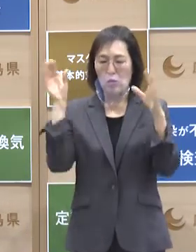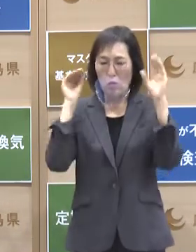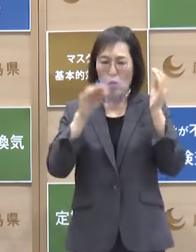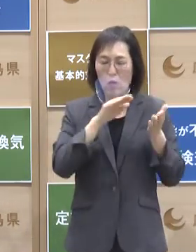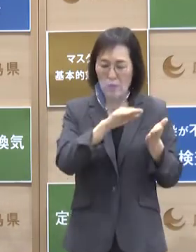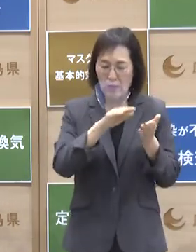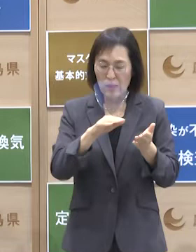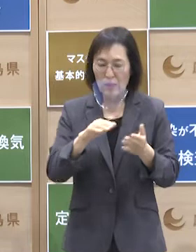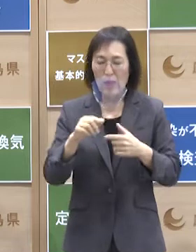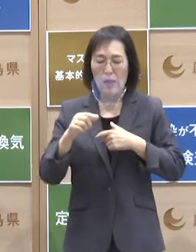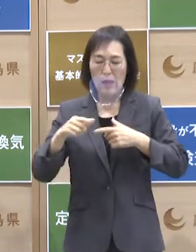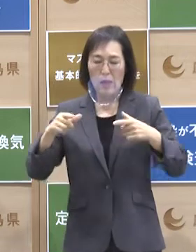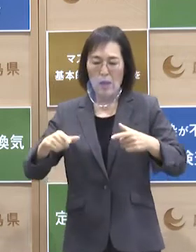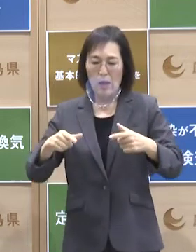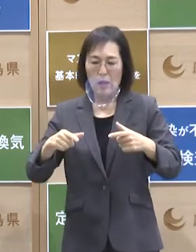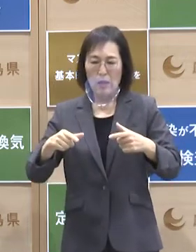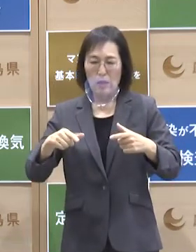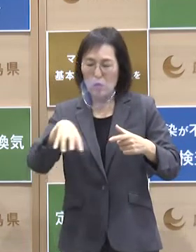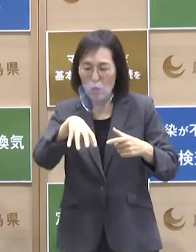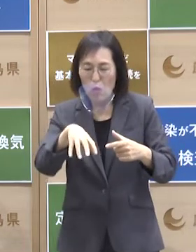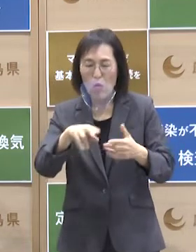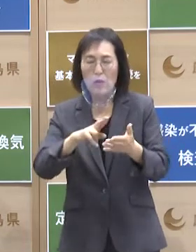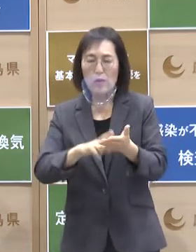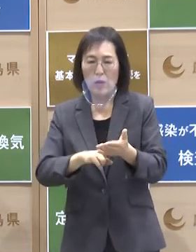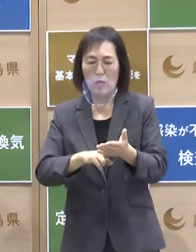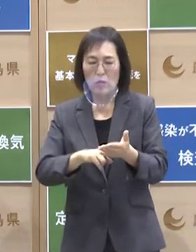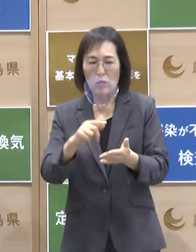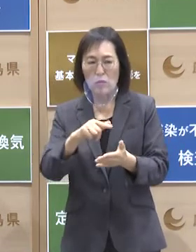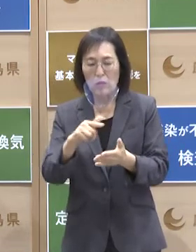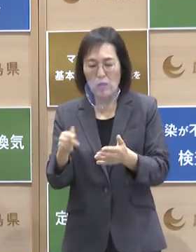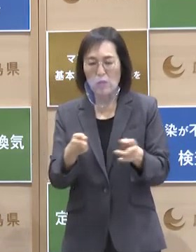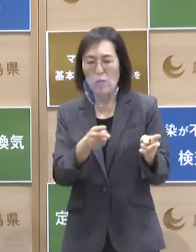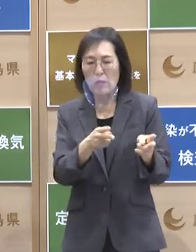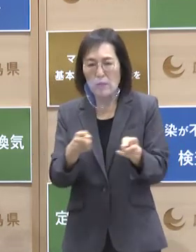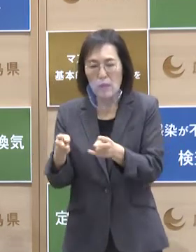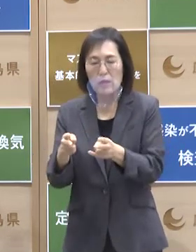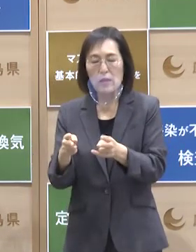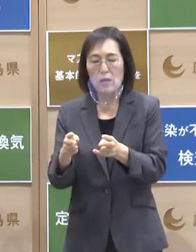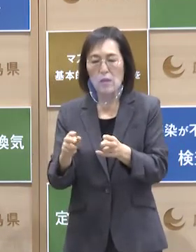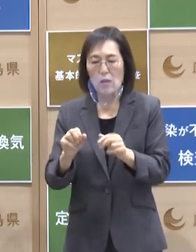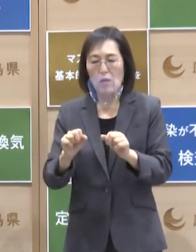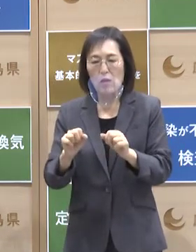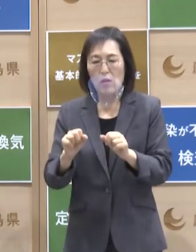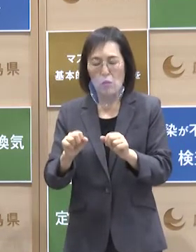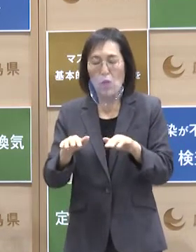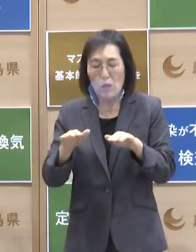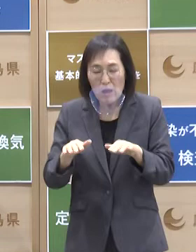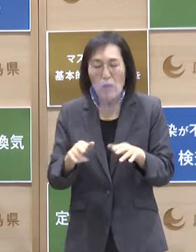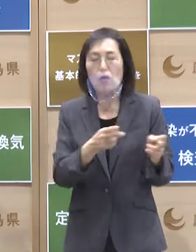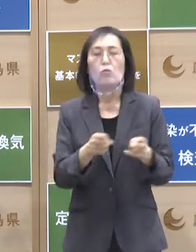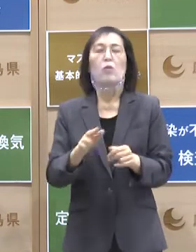警戒区域の設定だとか、の体制を整えて、いますし、